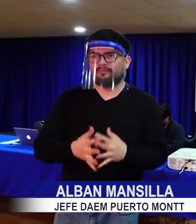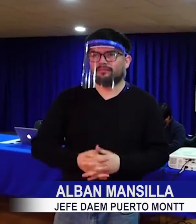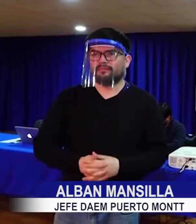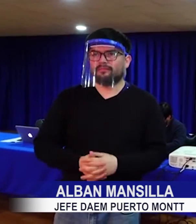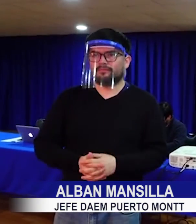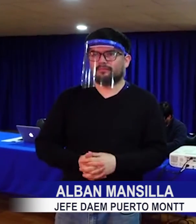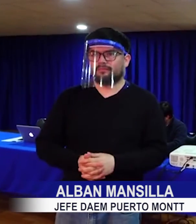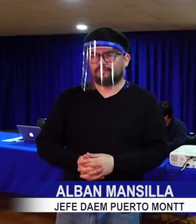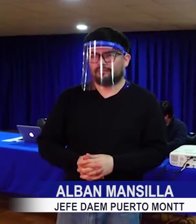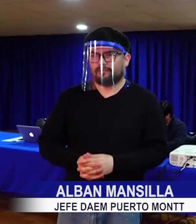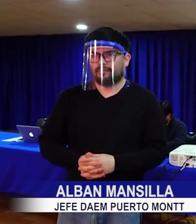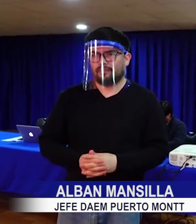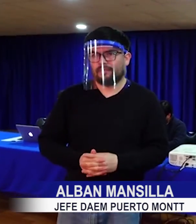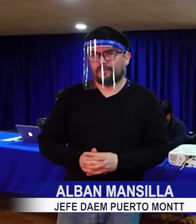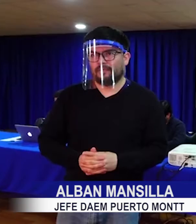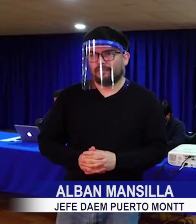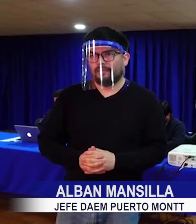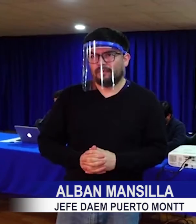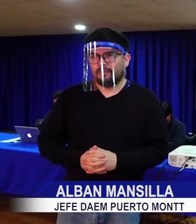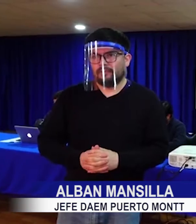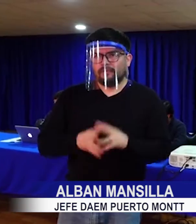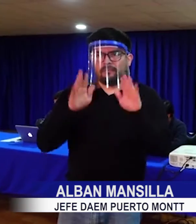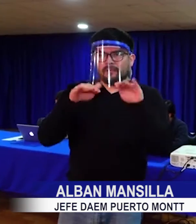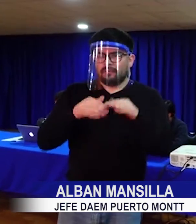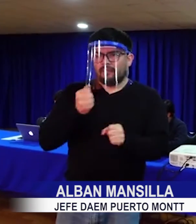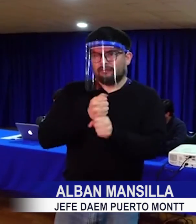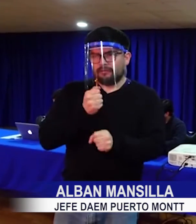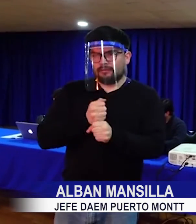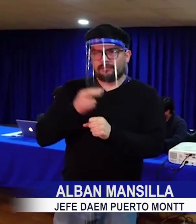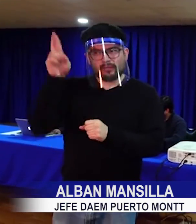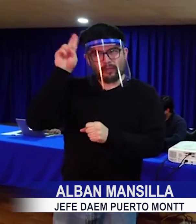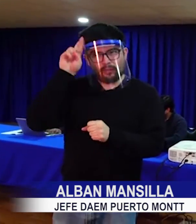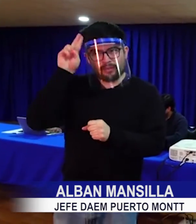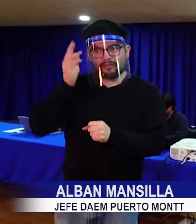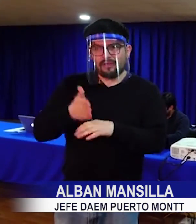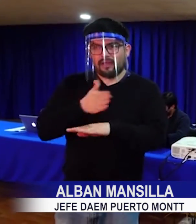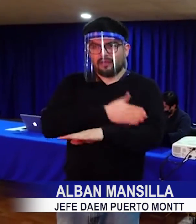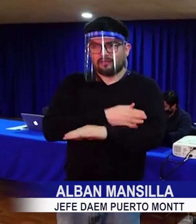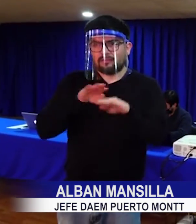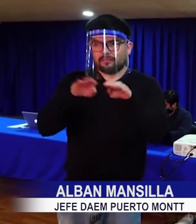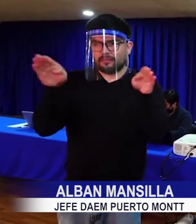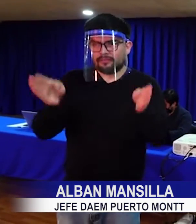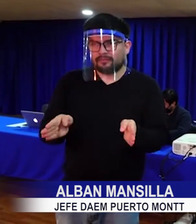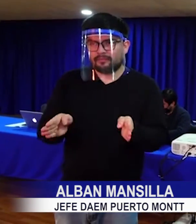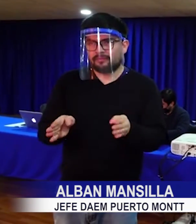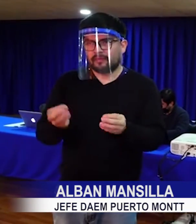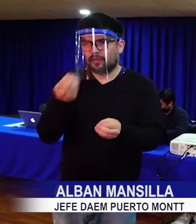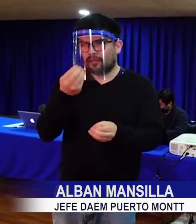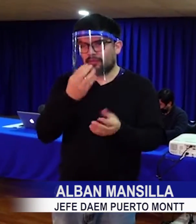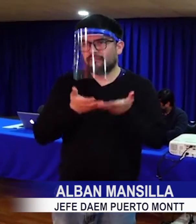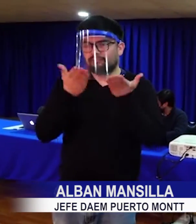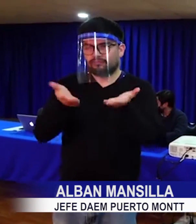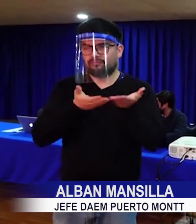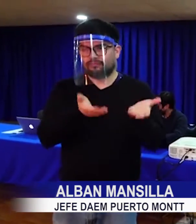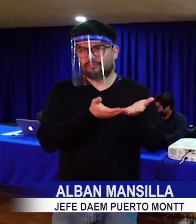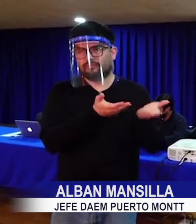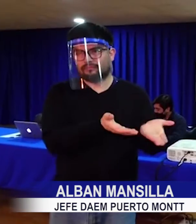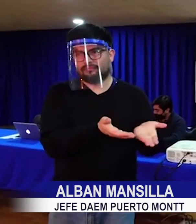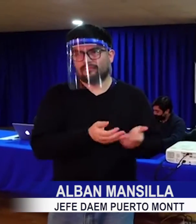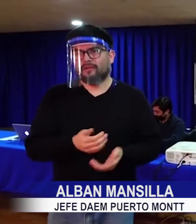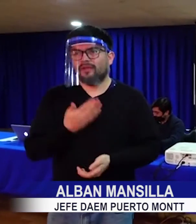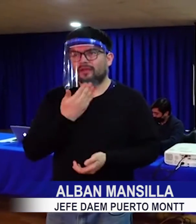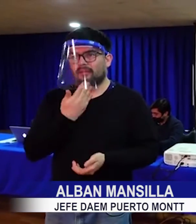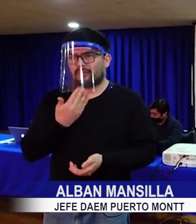vamos a trabajar como como lo hicimos en la entrega de canastas como lo hemos seguido haciendo ayudando a los funcionarios de salud ser todo colocando los buses a su